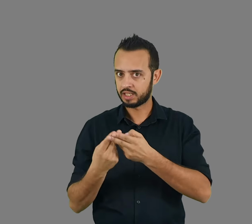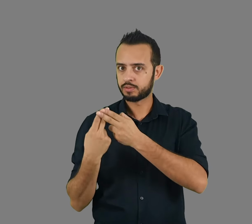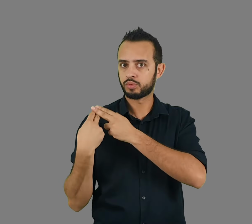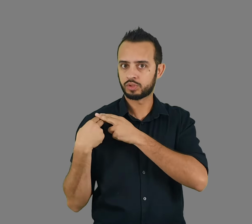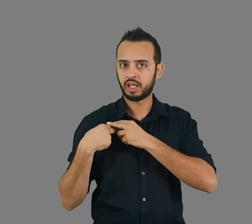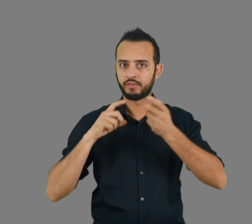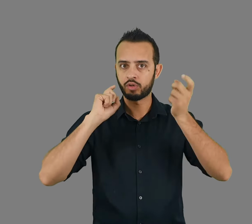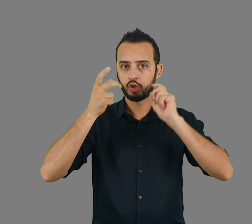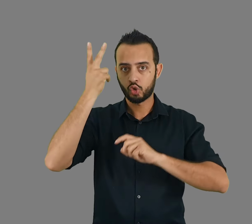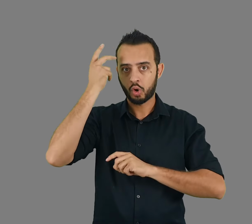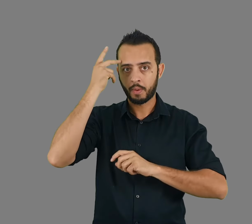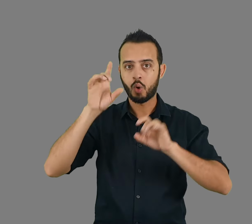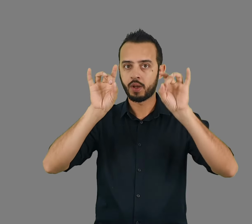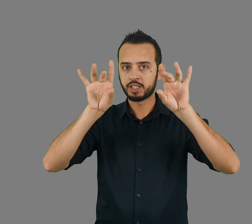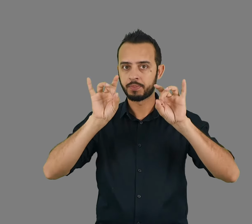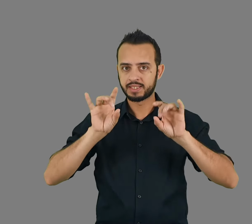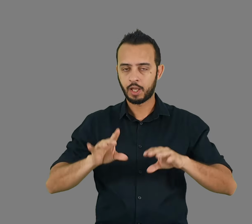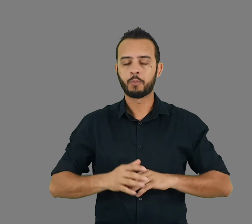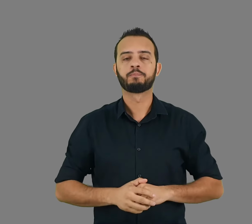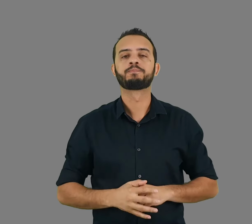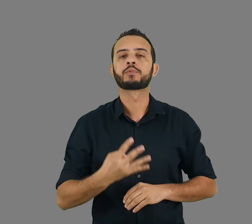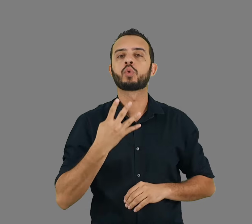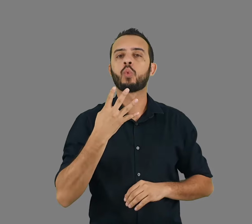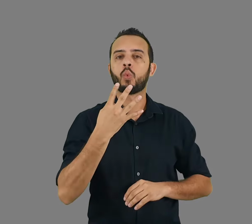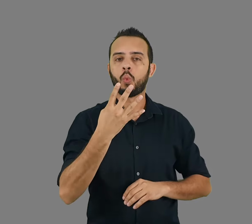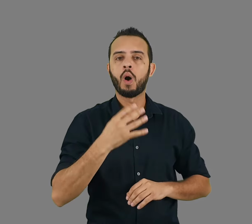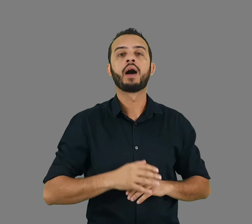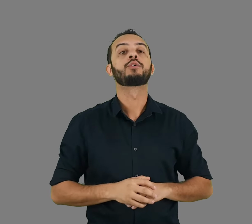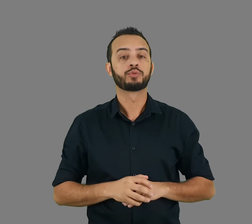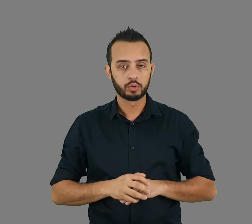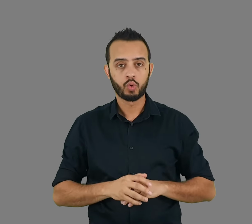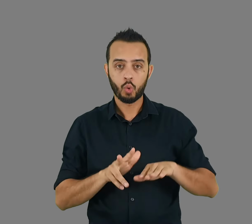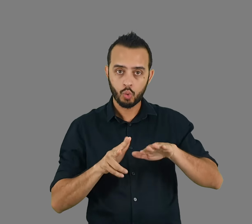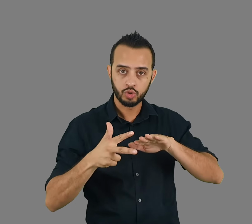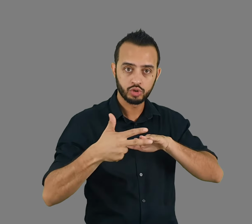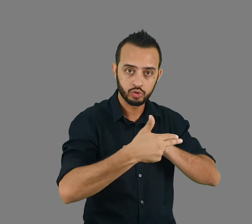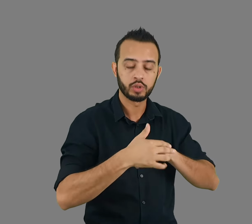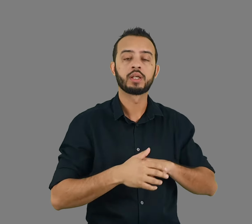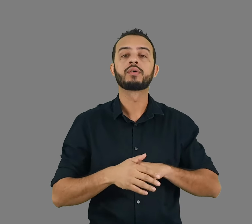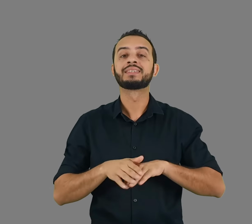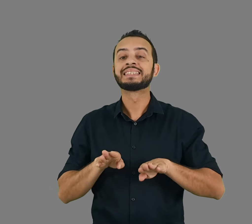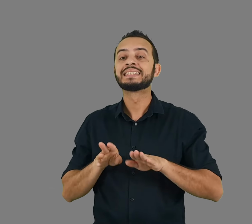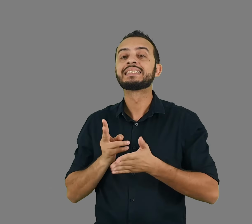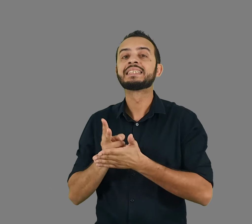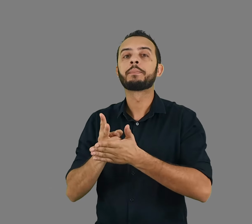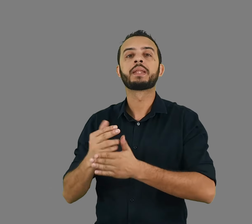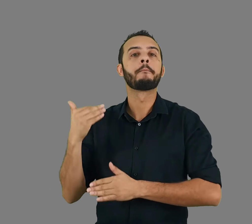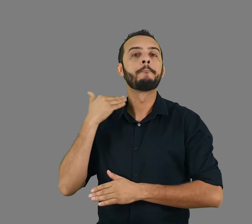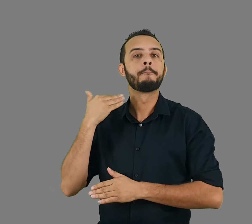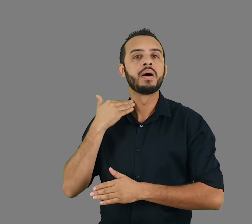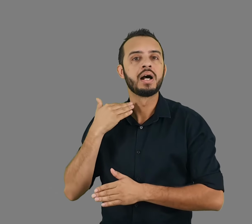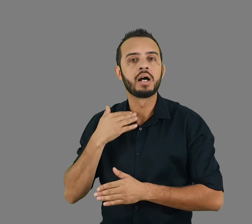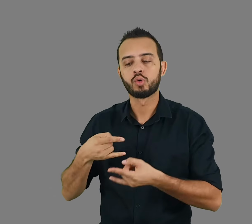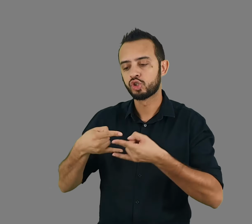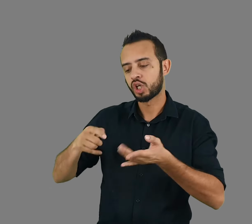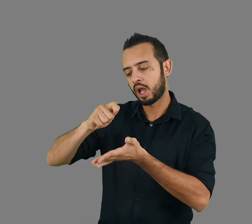extraordinárias. 4. Juntamente com o tesoureiro, abrir e manter contas bancárias, assinar cheques e documentos bancários